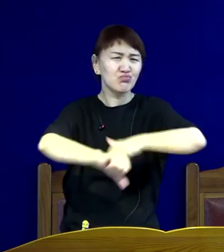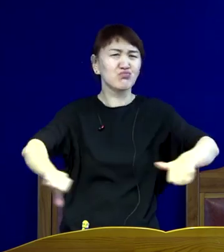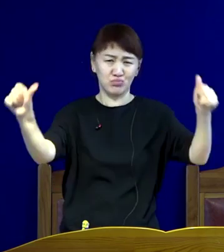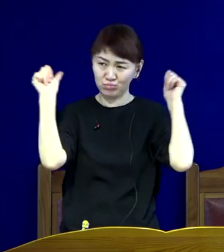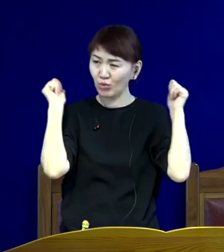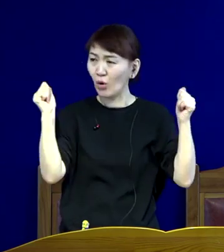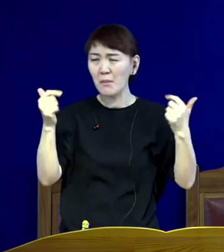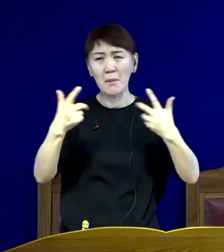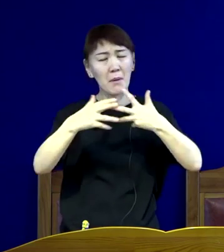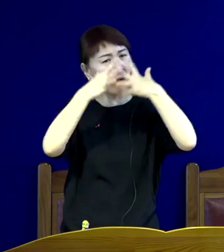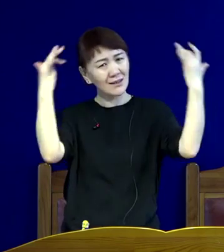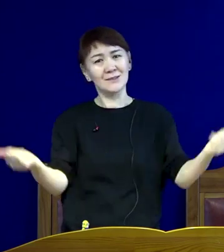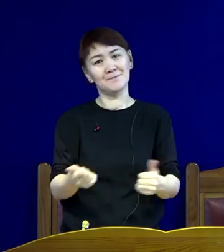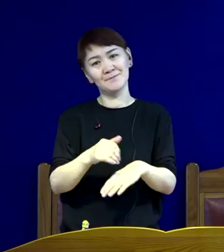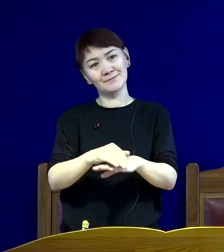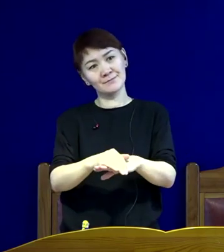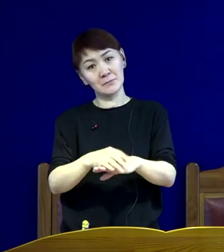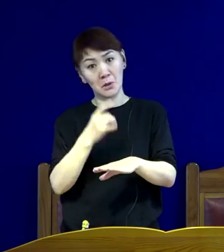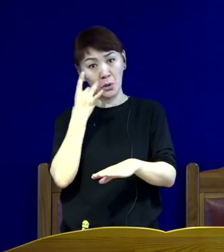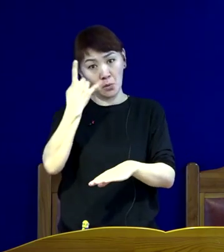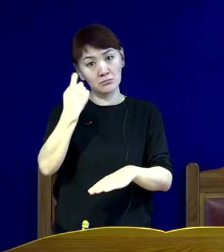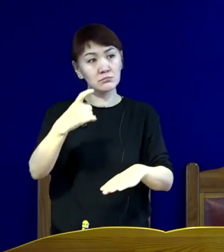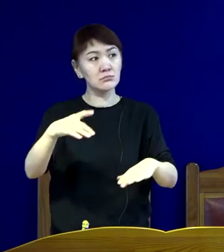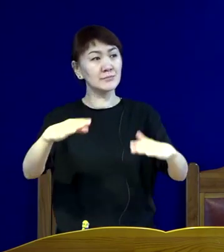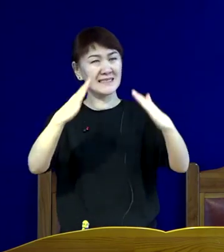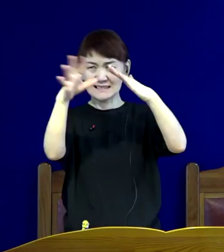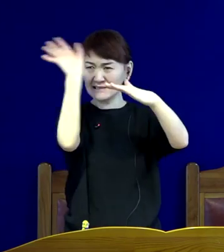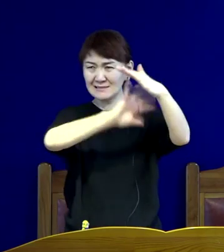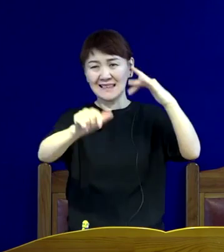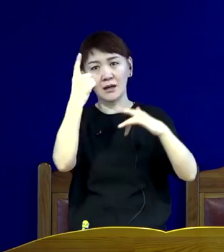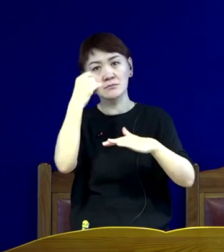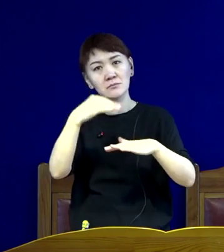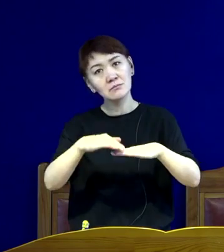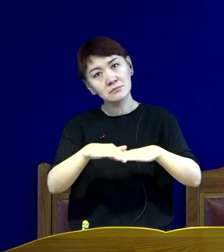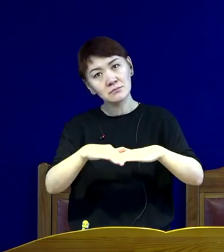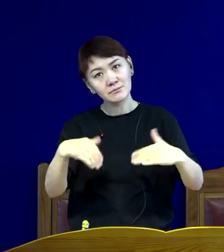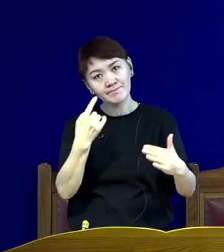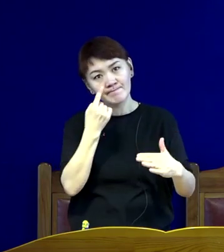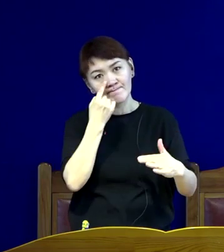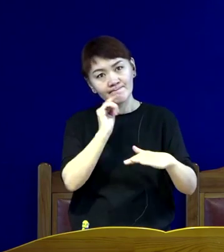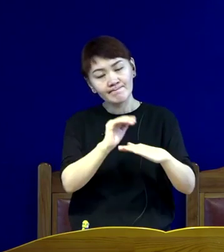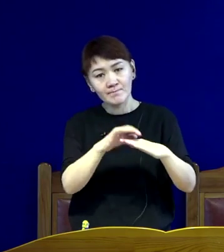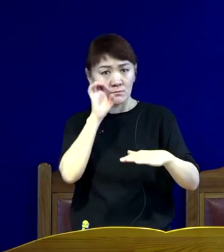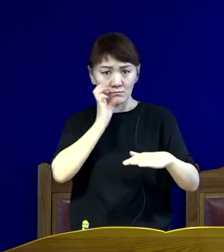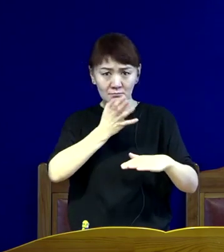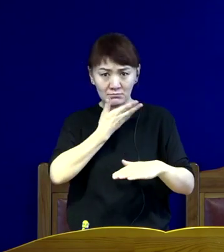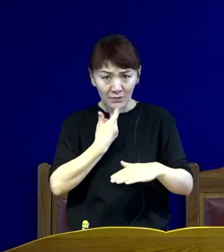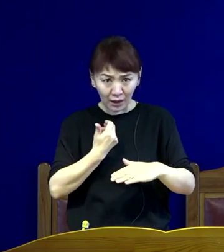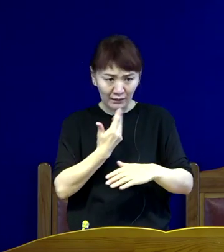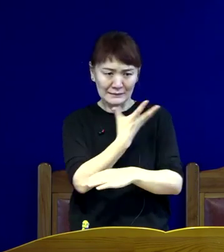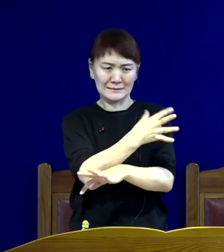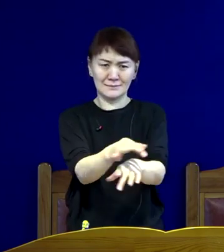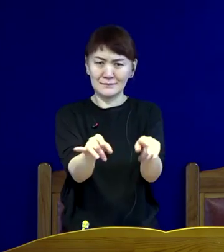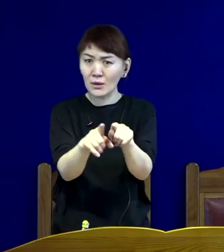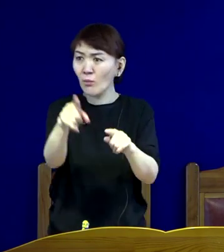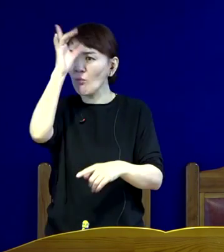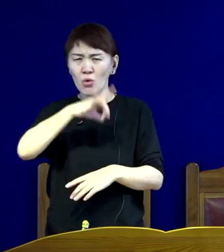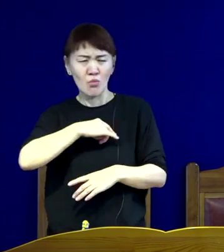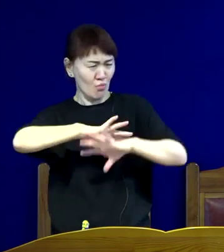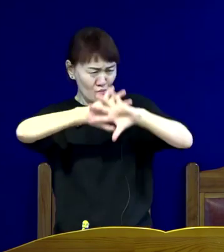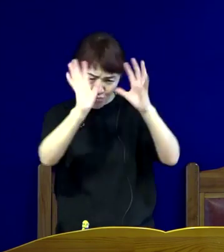эрэгтэй хүн ганцаараа амьдрна гэвэл үнэхээр сонирхолтой байна тийм ээ. Тэгэхээр Бурхан бүх зүйлийг хийж чадах боловч ганцхан